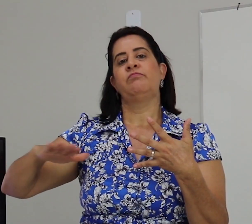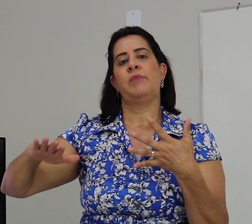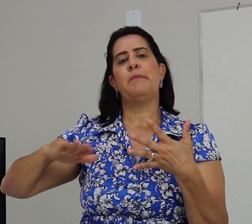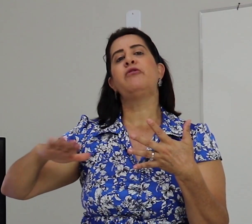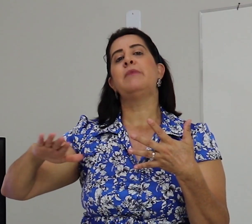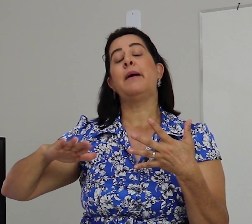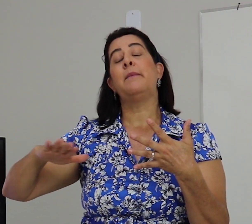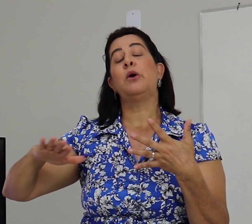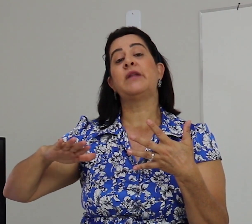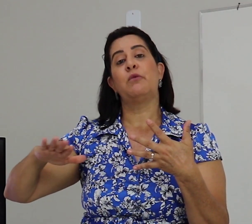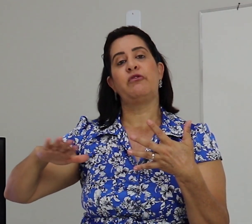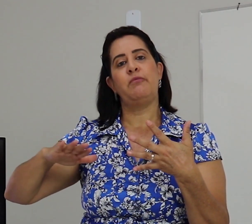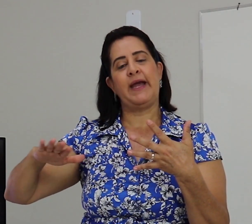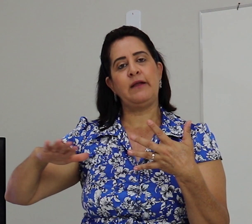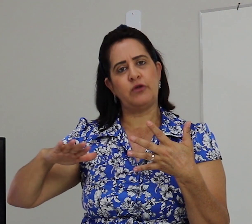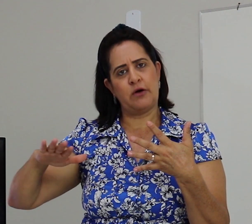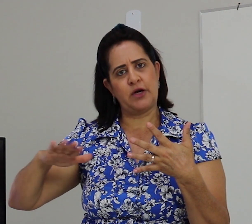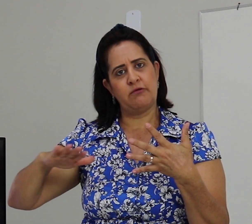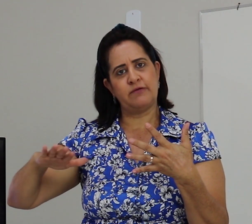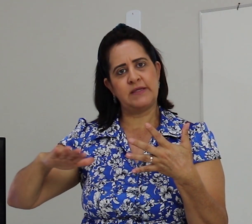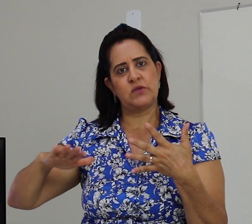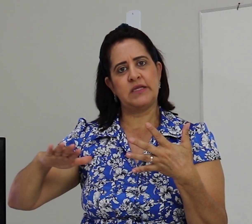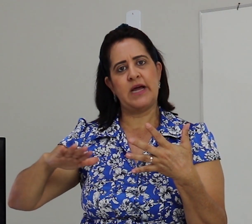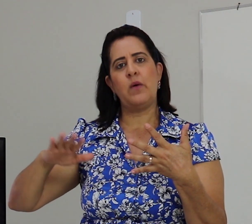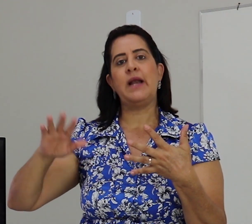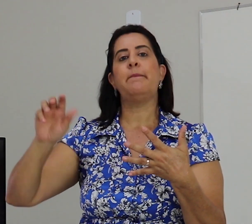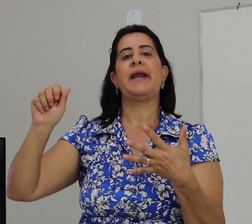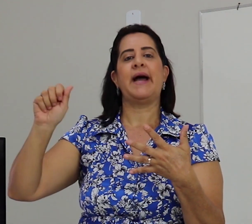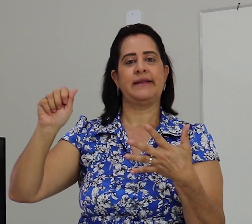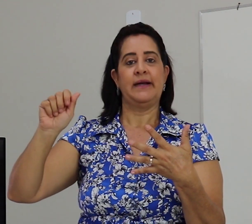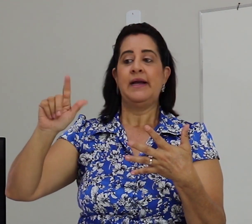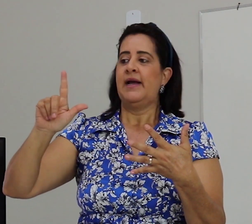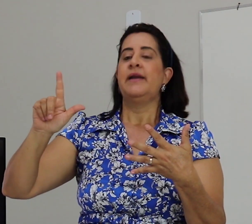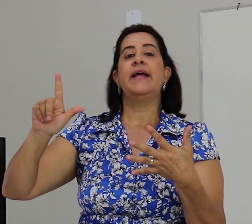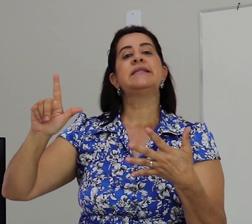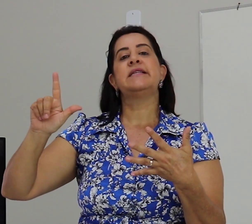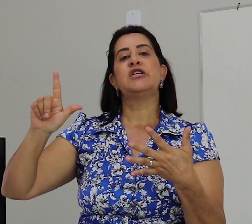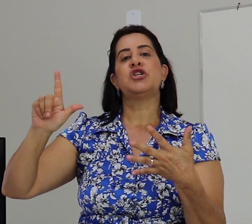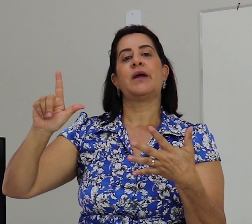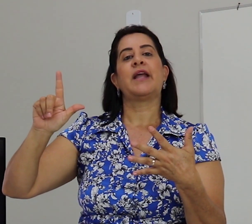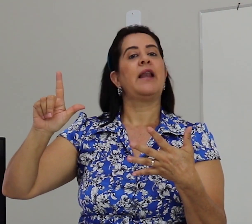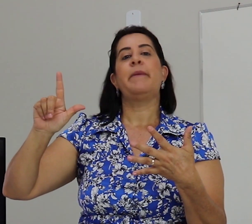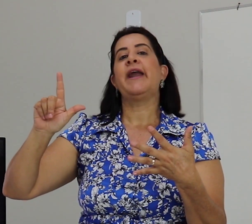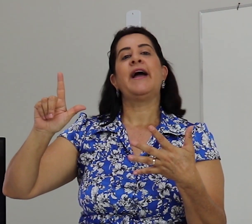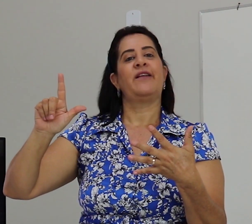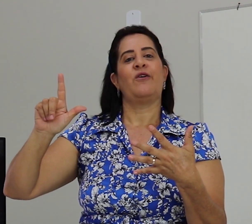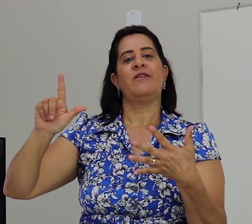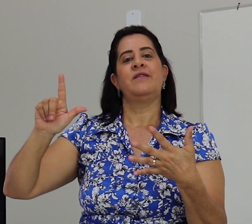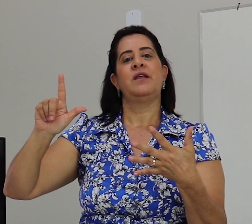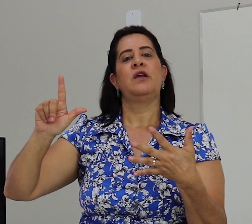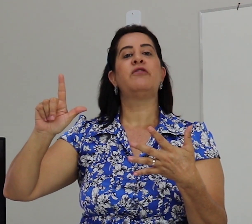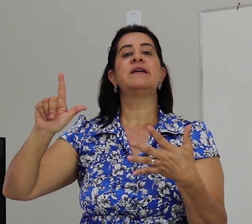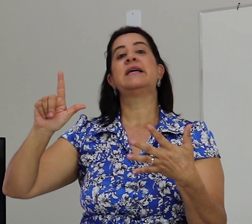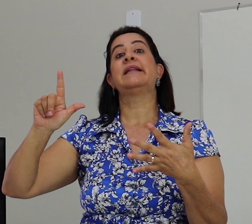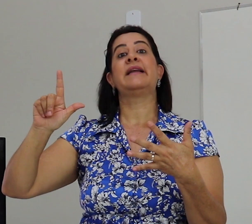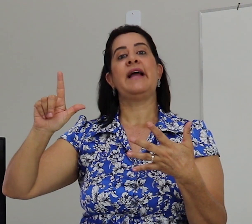A mão tem movimento na hora que eu vou fazer o sinal ou ela é parada? Nesse sentido aqui, ela é parada, ó. Eu vou fazer a letra